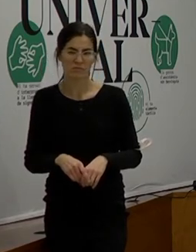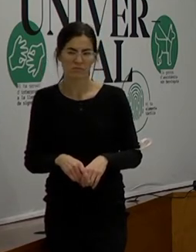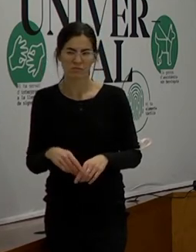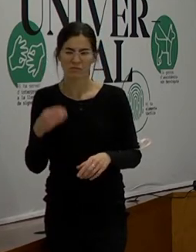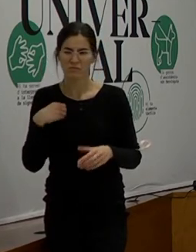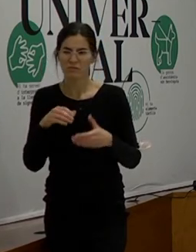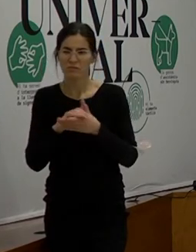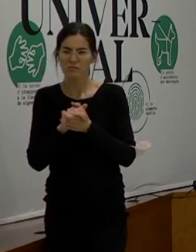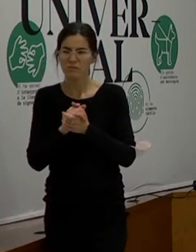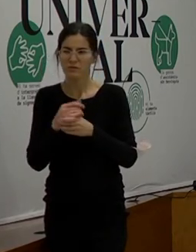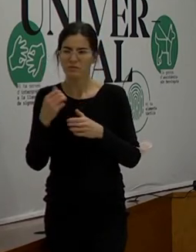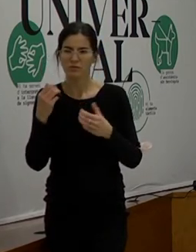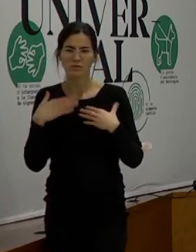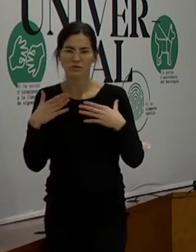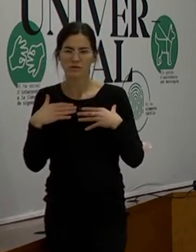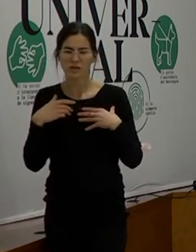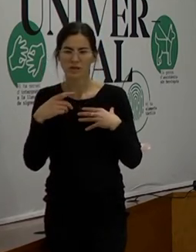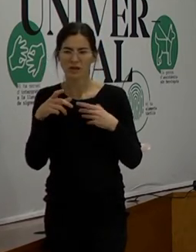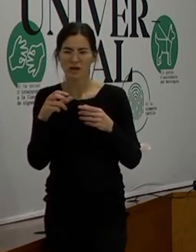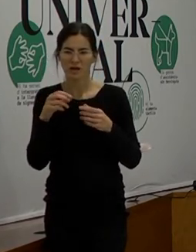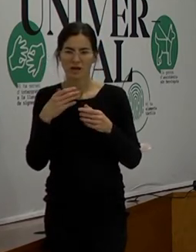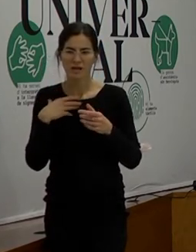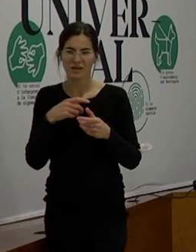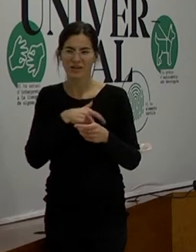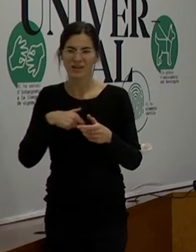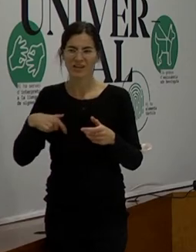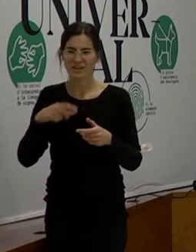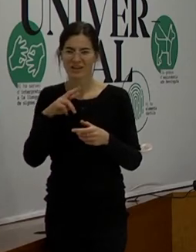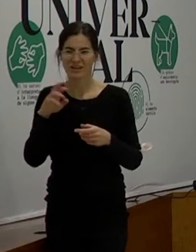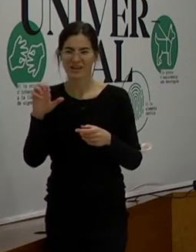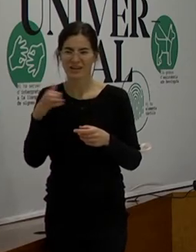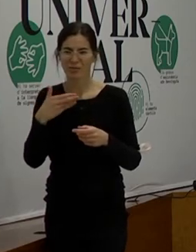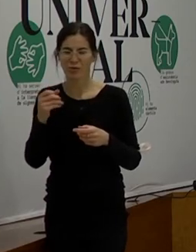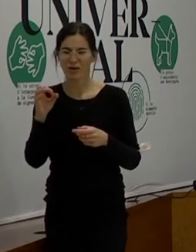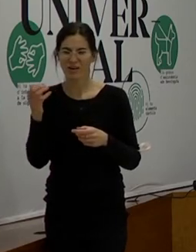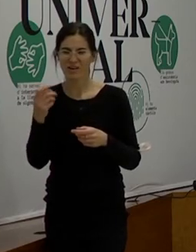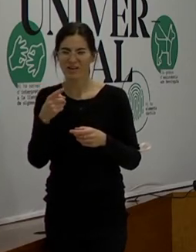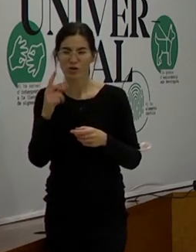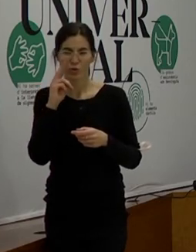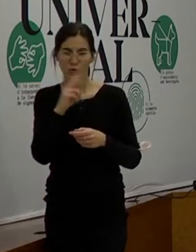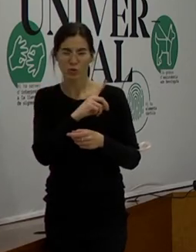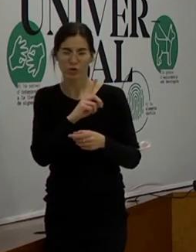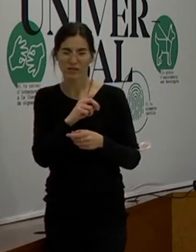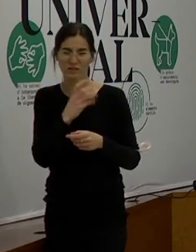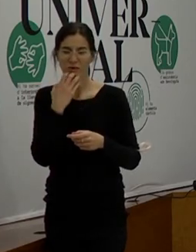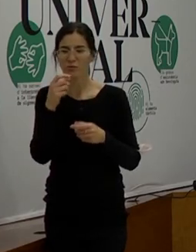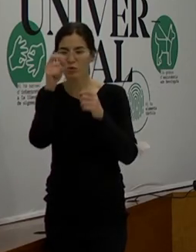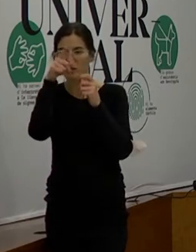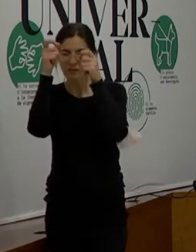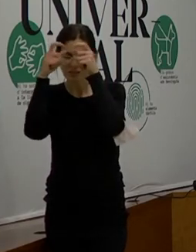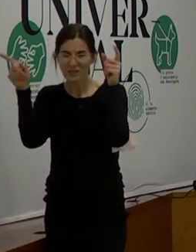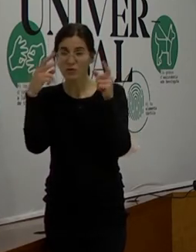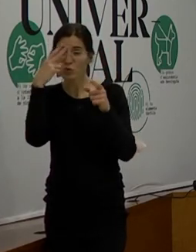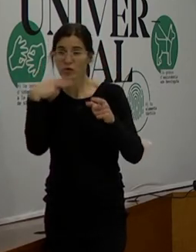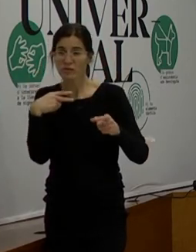El amigo de Reebok con la chaqueta, sí, con la camisa. Vale. A ver, tú no ves qué te va a pasar